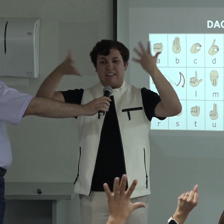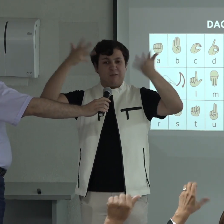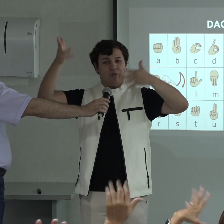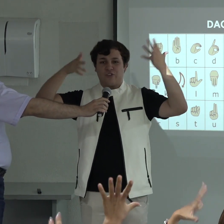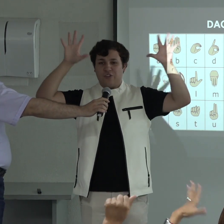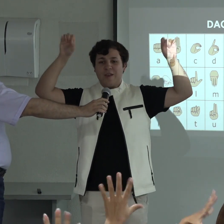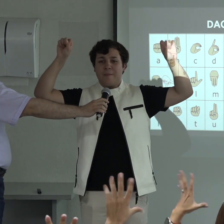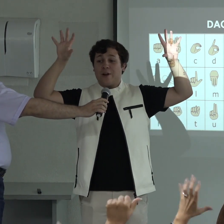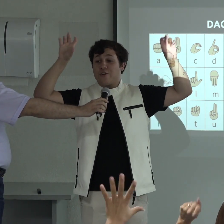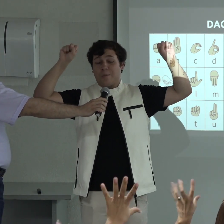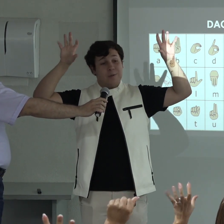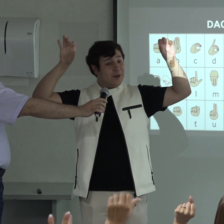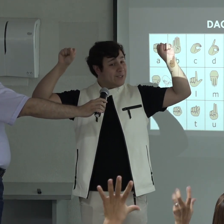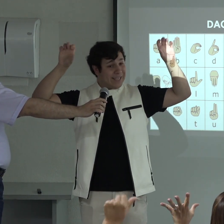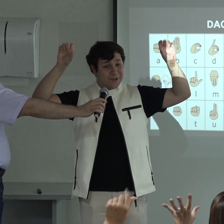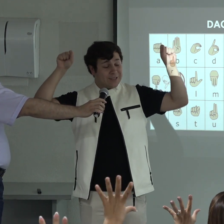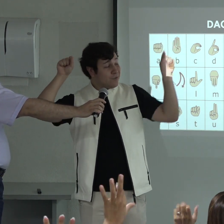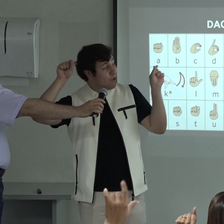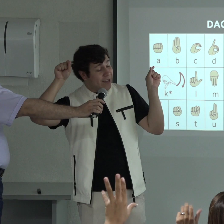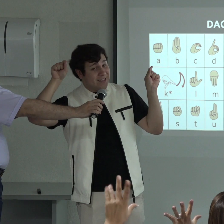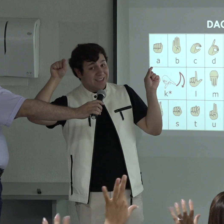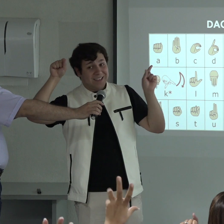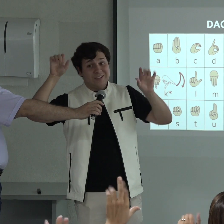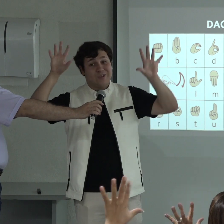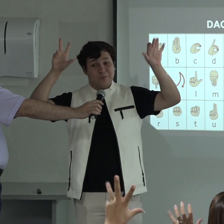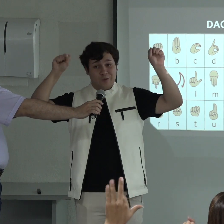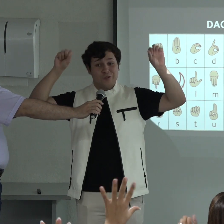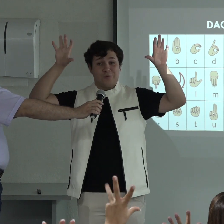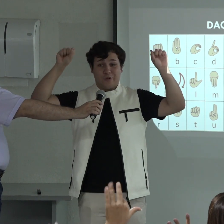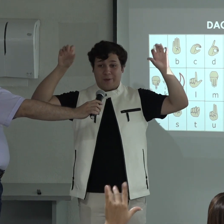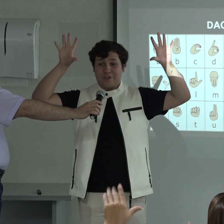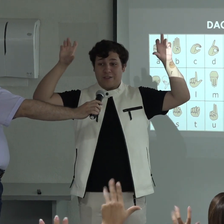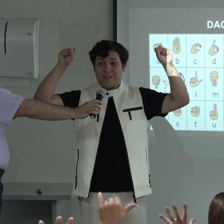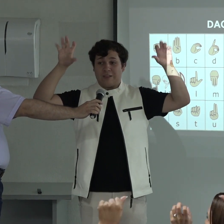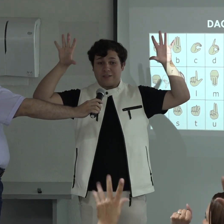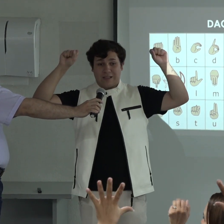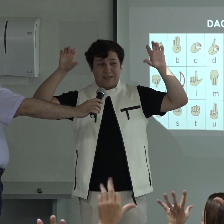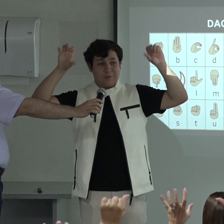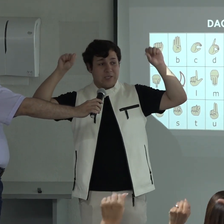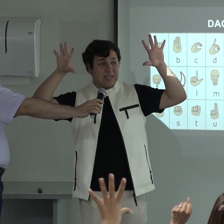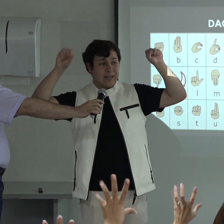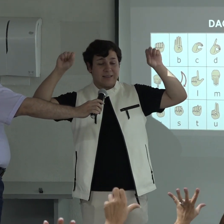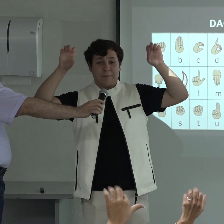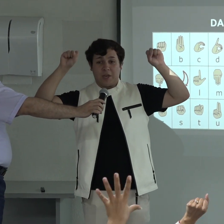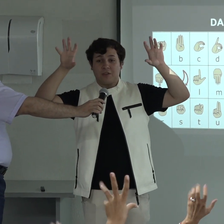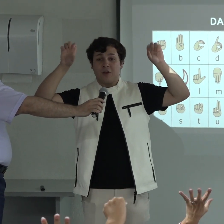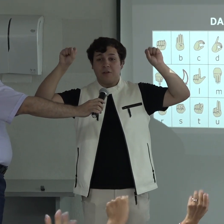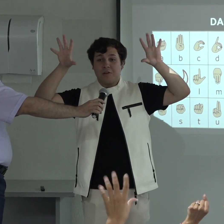un montón, pero no a mover los dedos. Y como ven, son mucho movimiento de dedos. Hacemos este calentamiento.